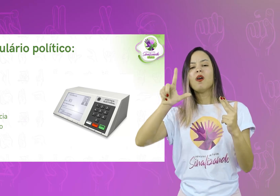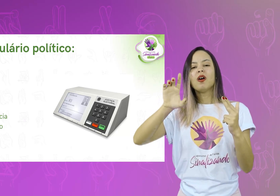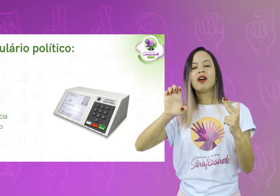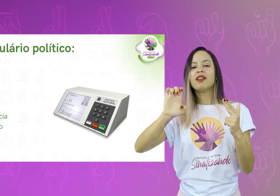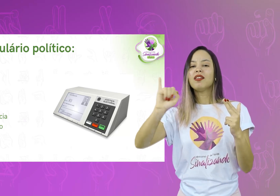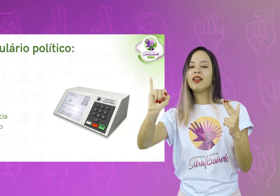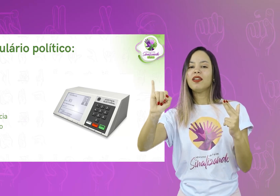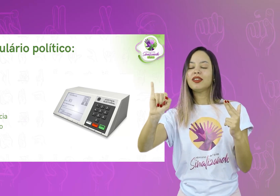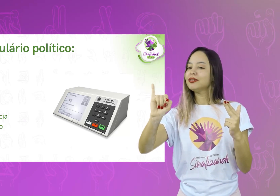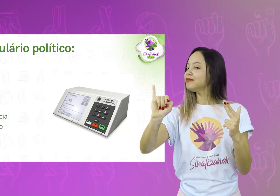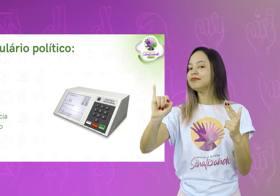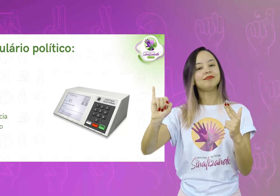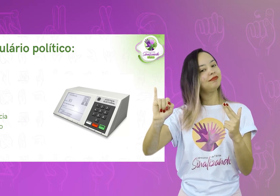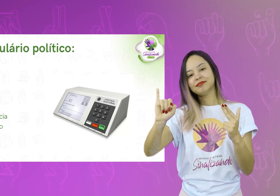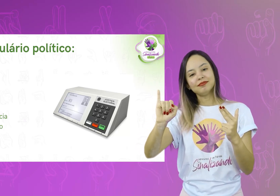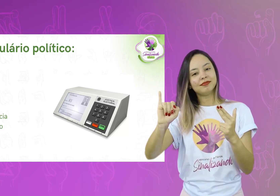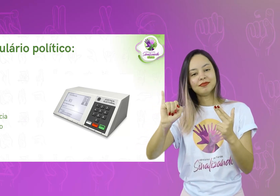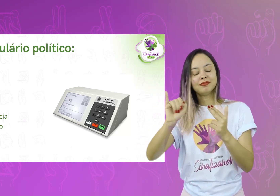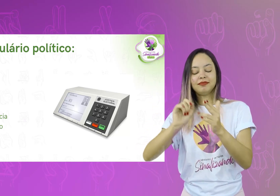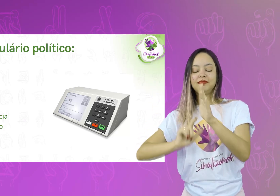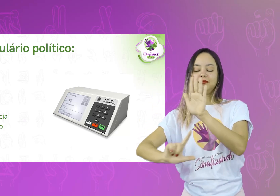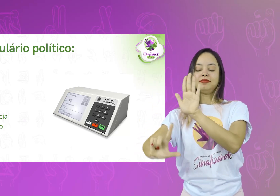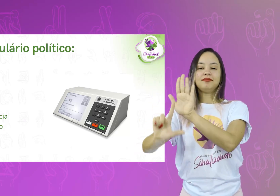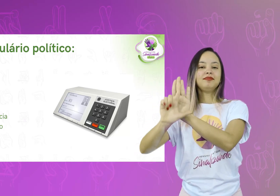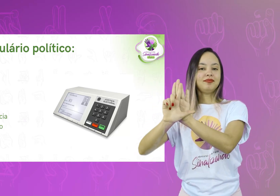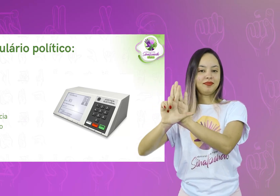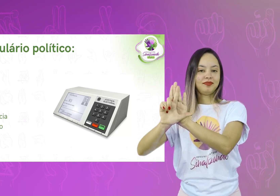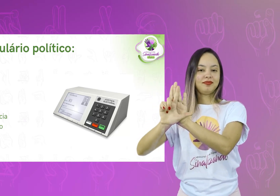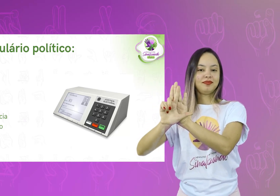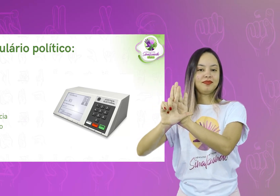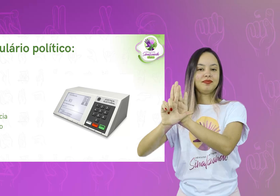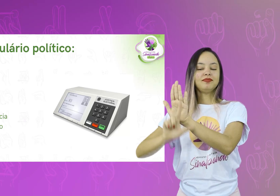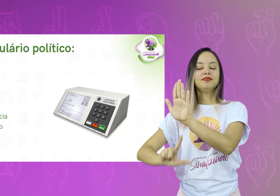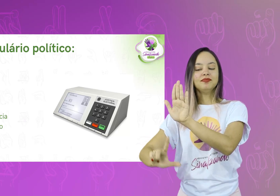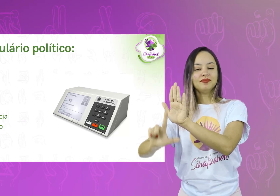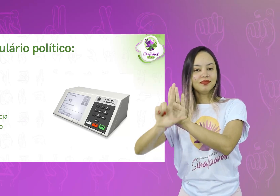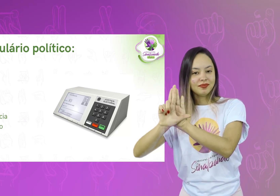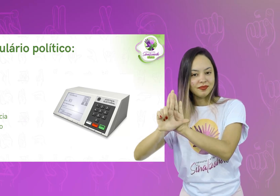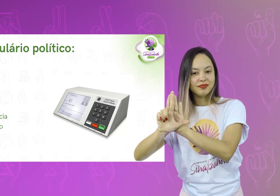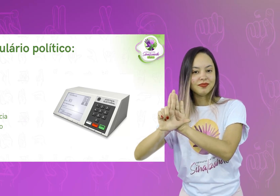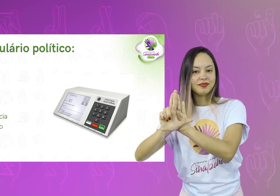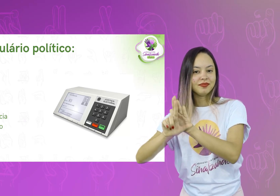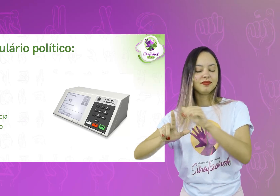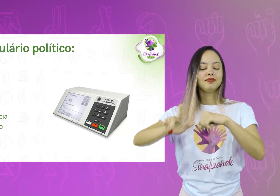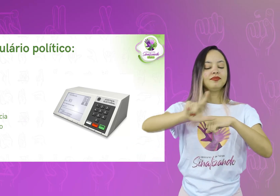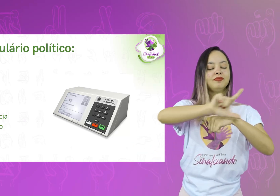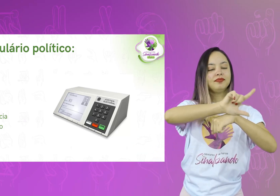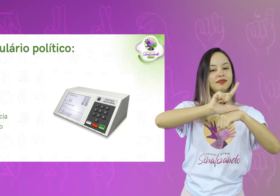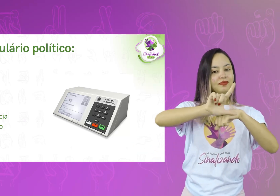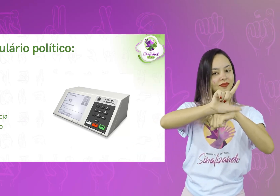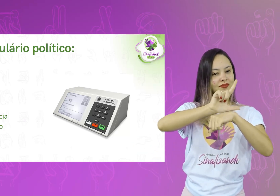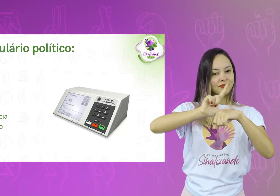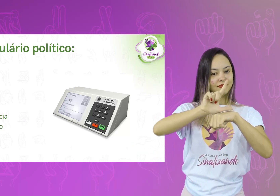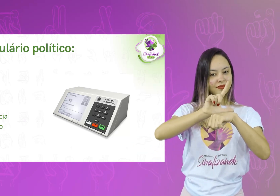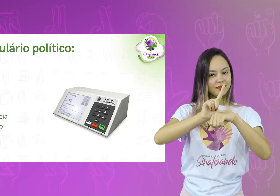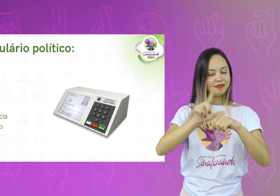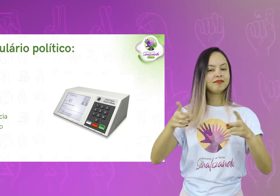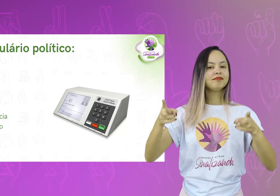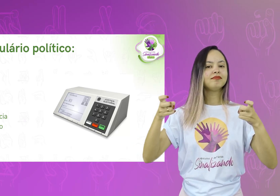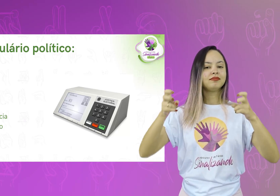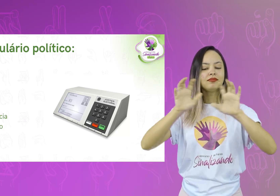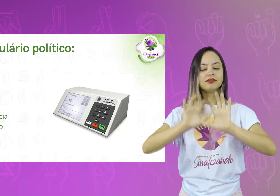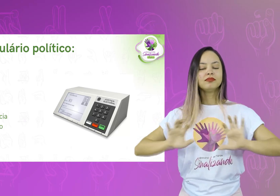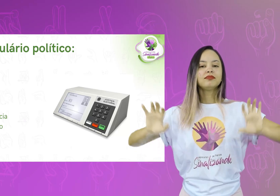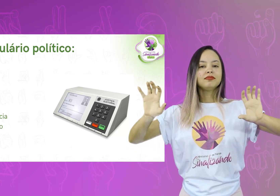Legislação é igual ao sinal de lei? Não. Esse é o sinal de lei. Lei.